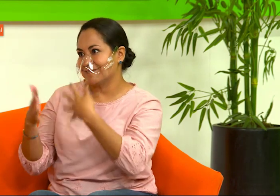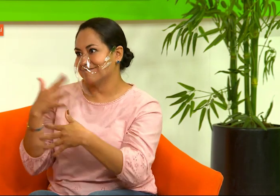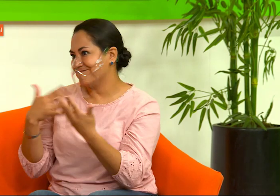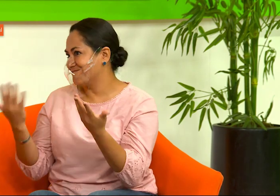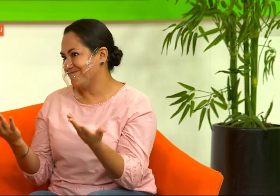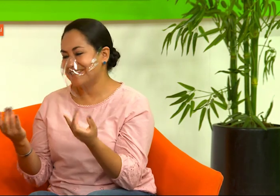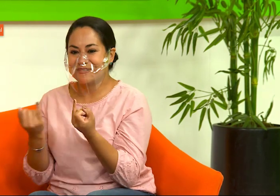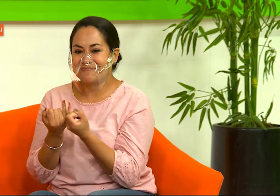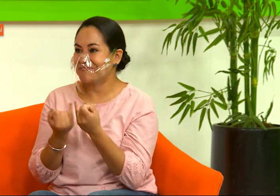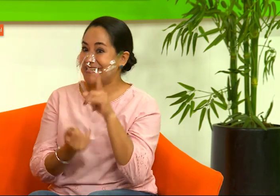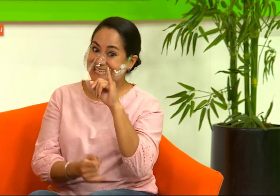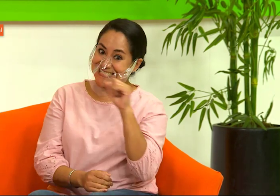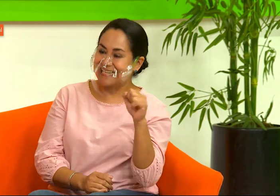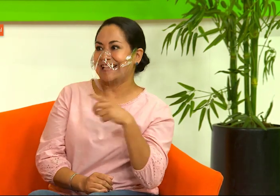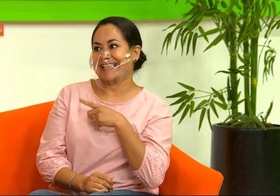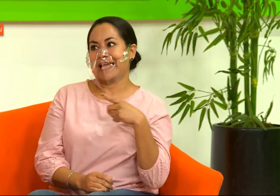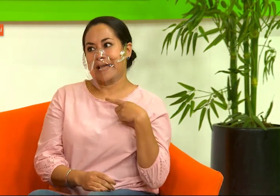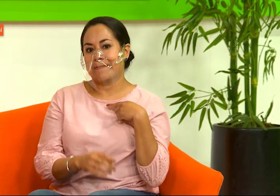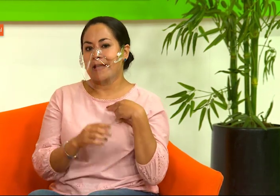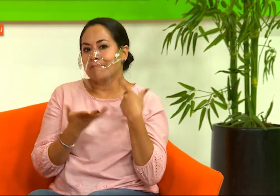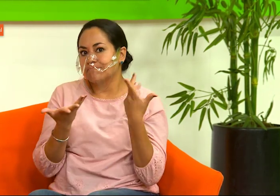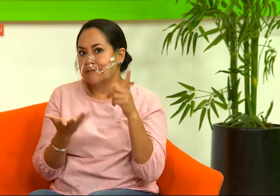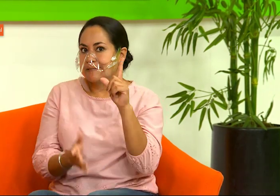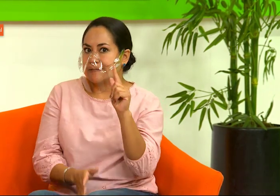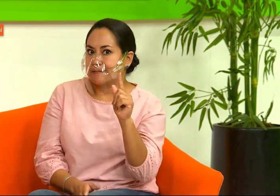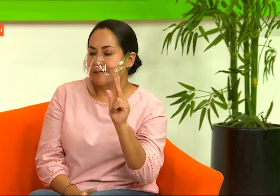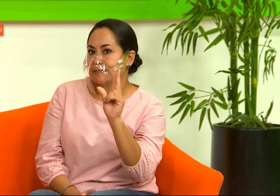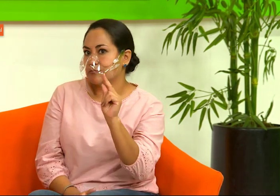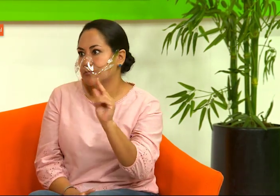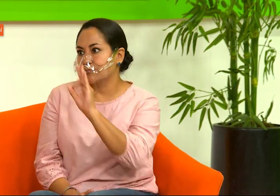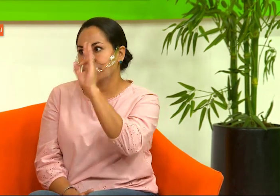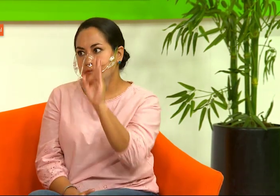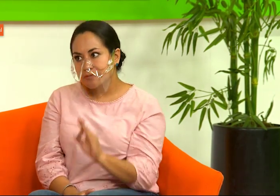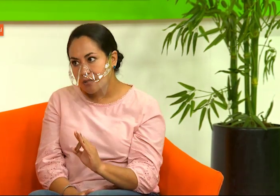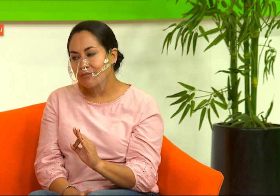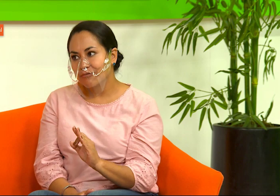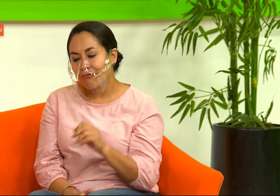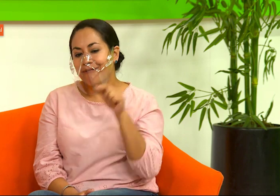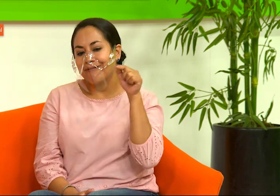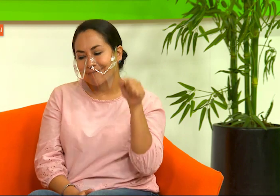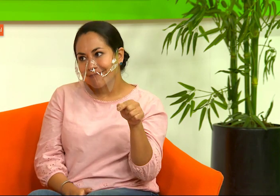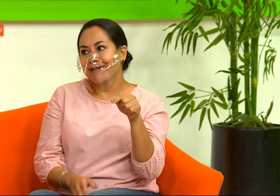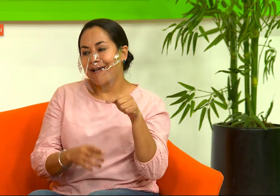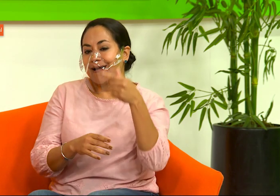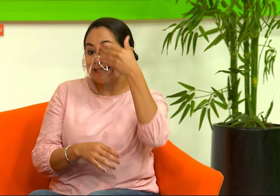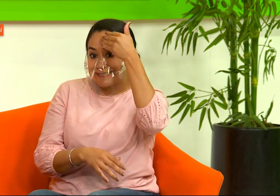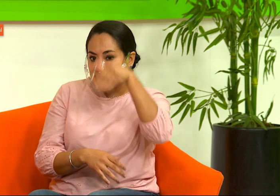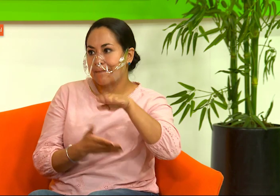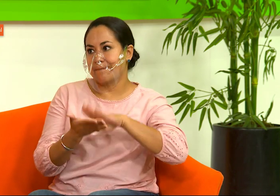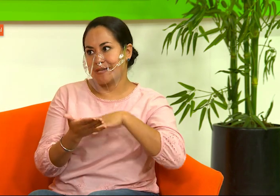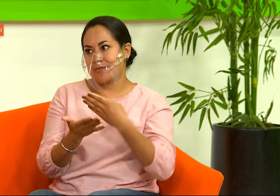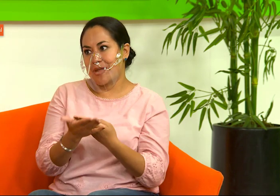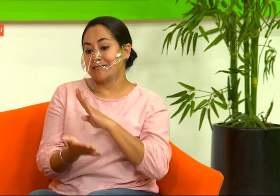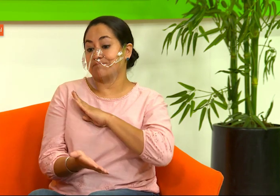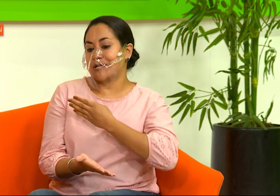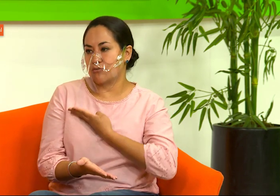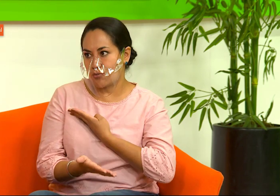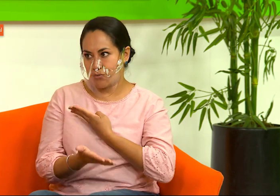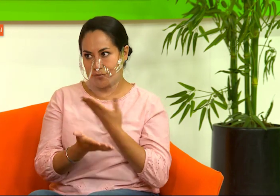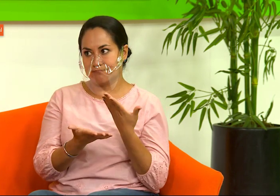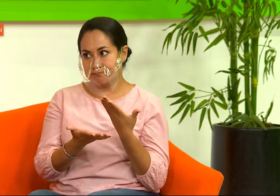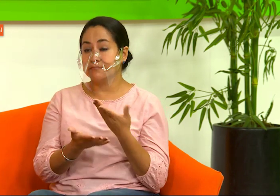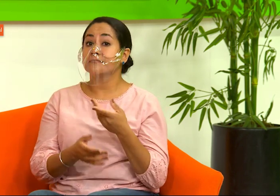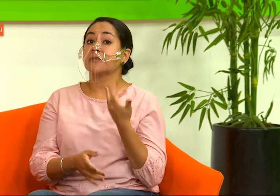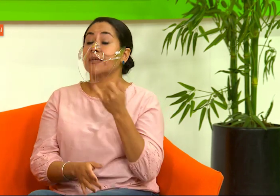Y también, por ejemplo, el maestro oyente tiene que saber lengua de señas, porque pues vamos a trabajar con ambas lenguas, ¿no? Entonces necesitamos saber